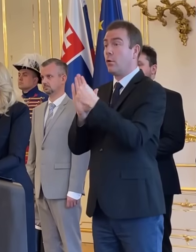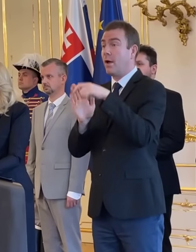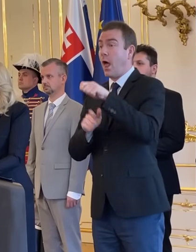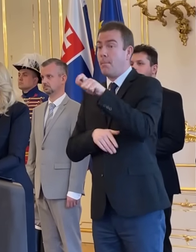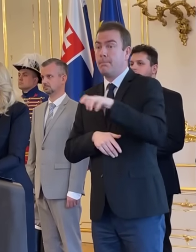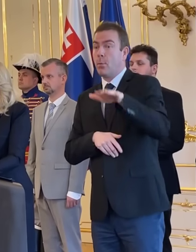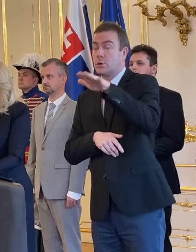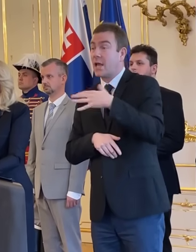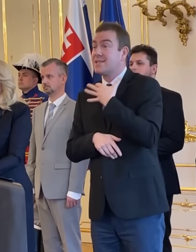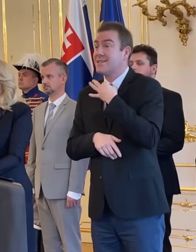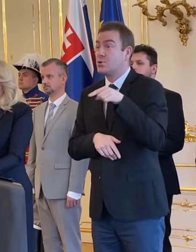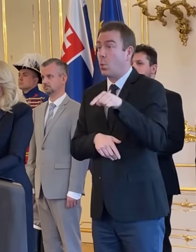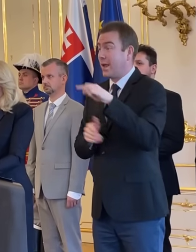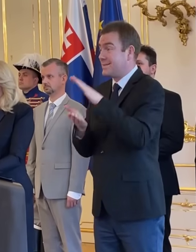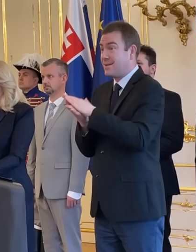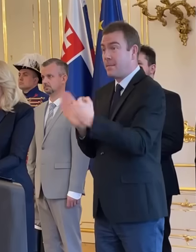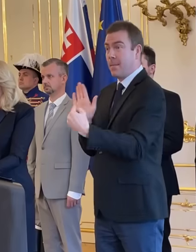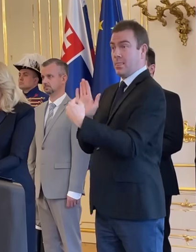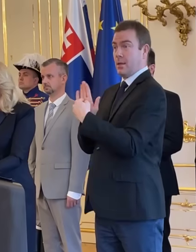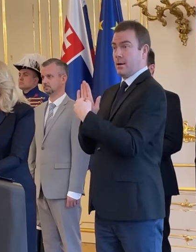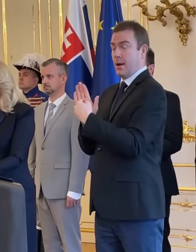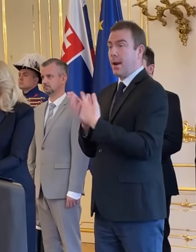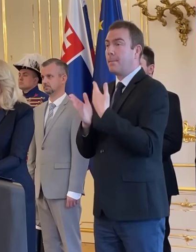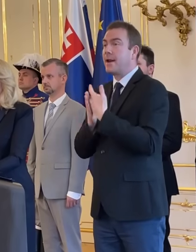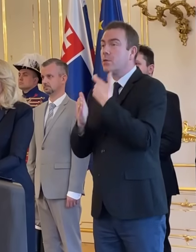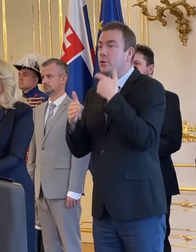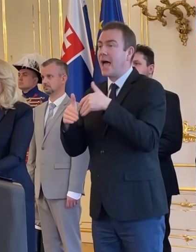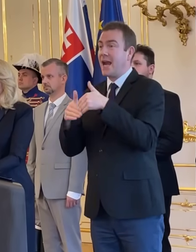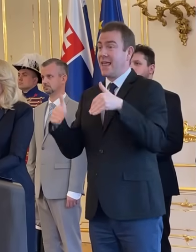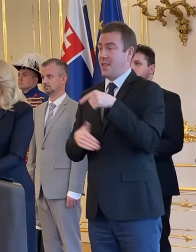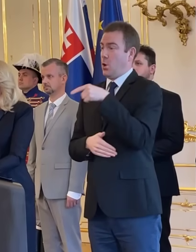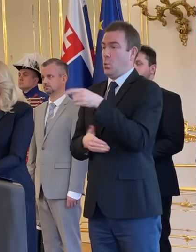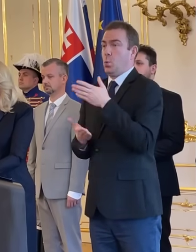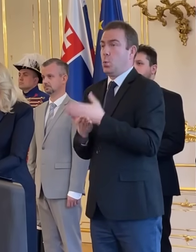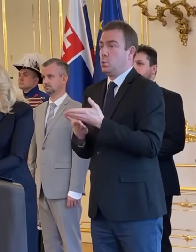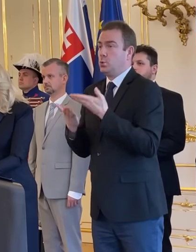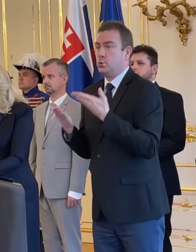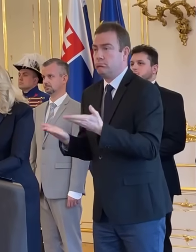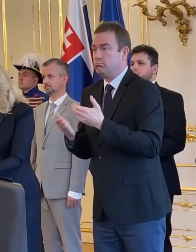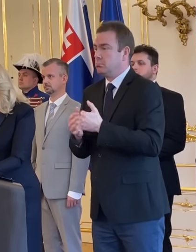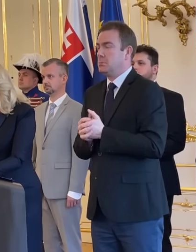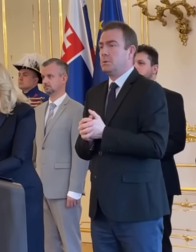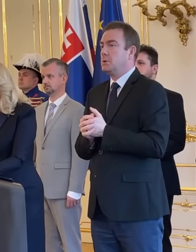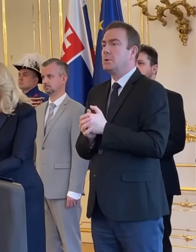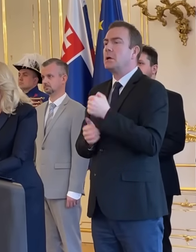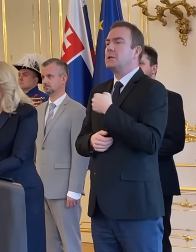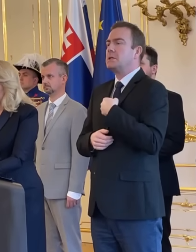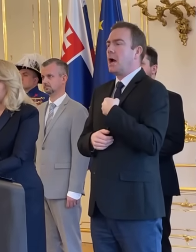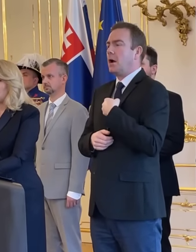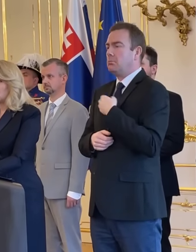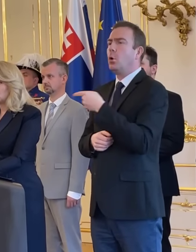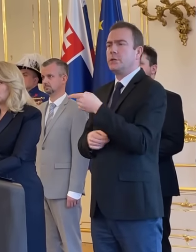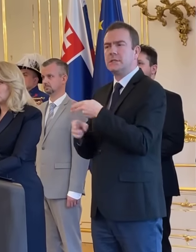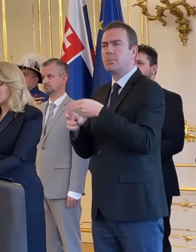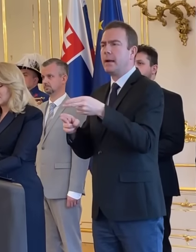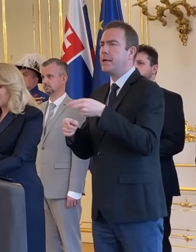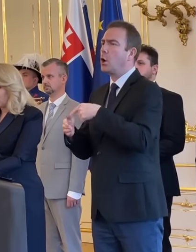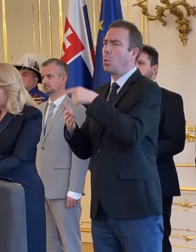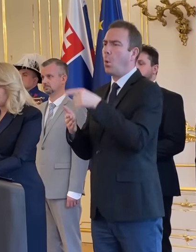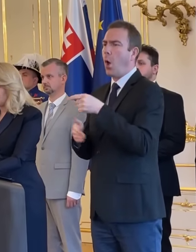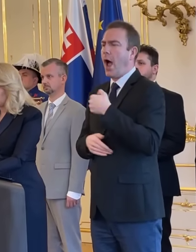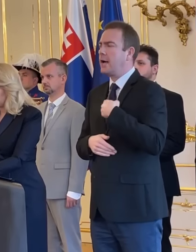stotožňujú. Národná rada tým naplnila svoju rolu a nemám žiaden dôvod si myslieť, že by mala